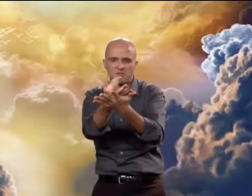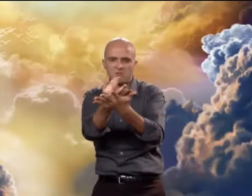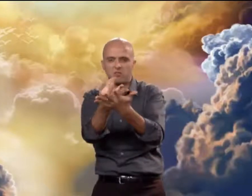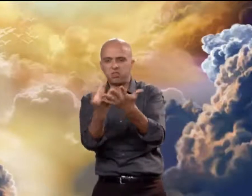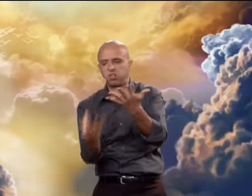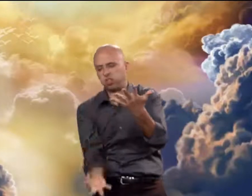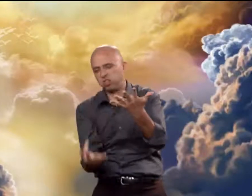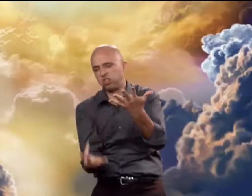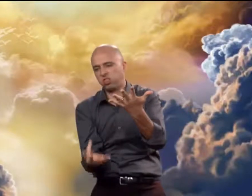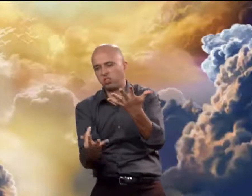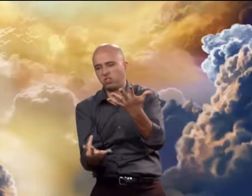pode contemplar a maldade?